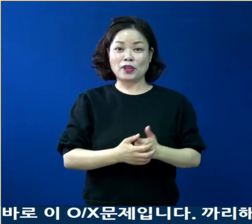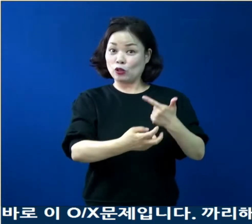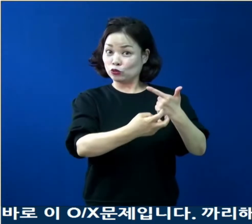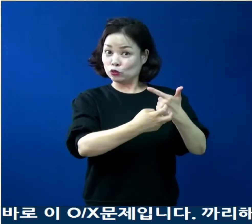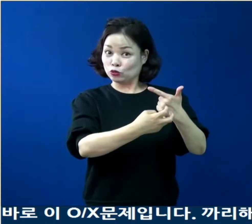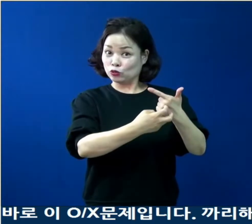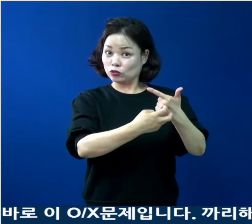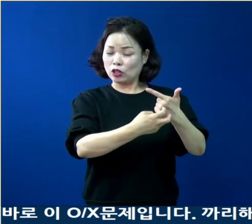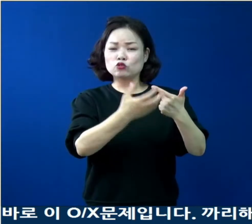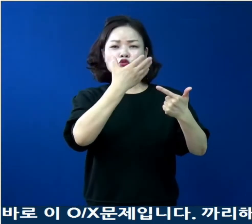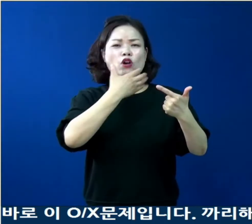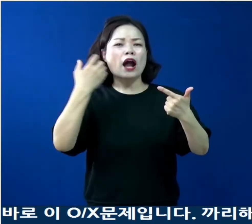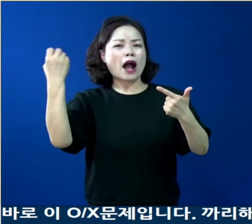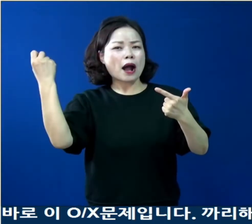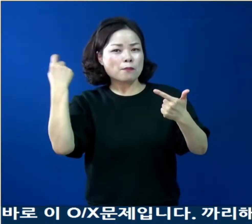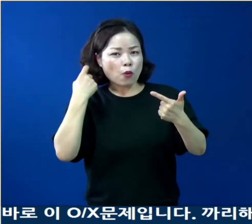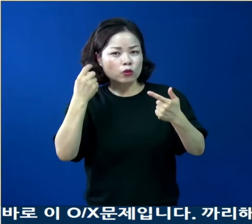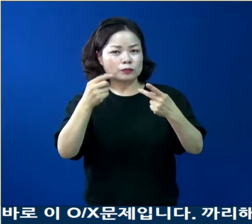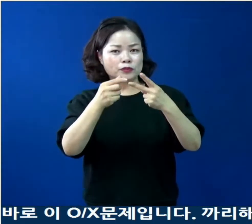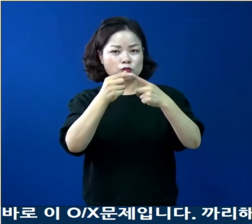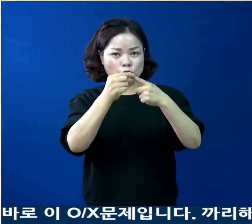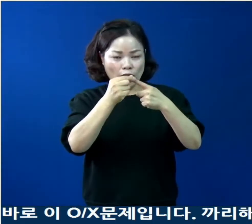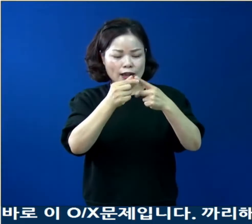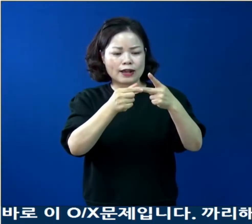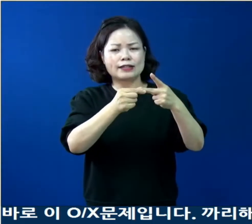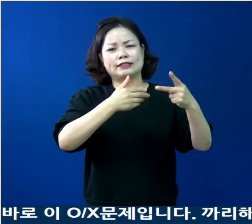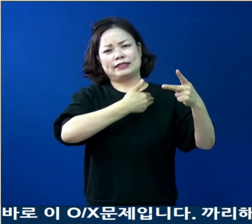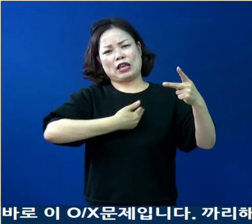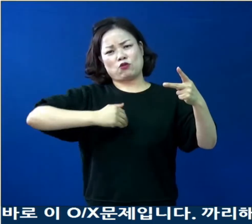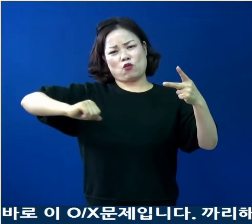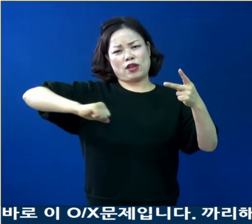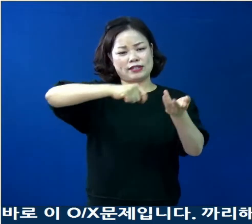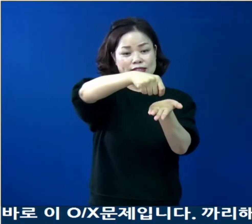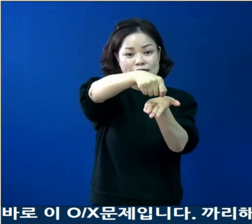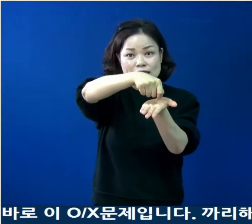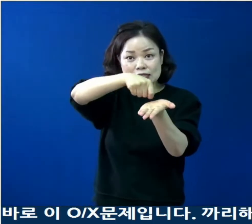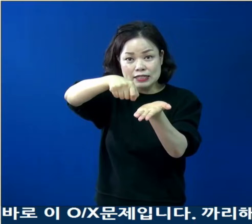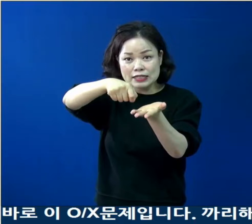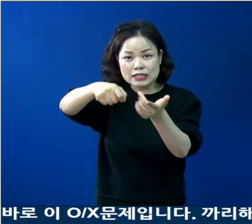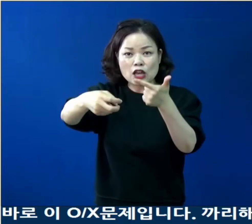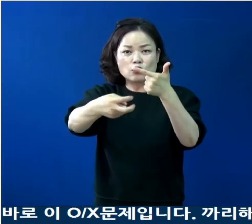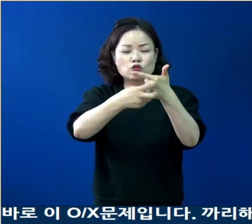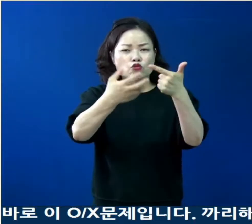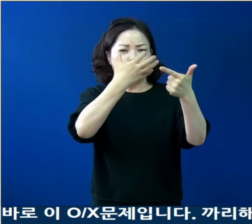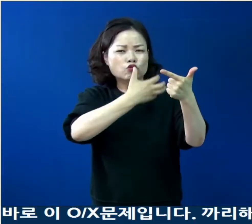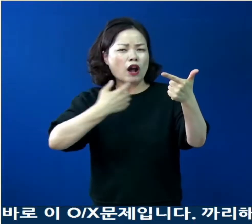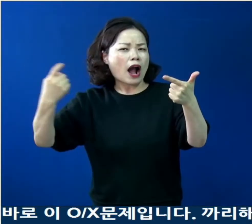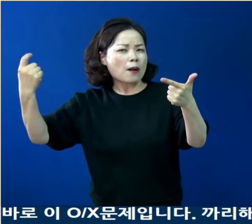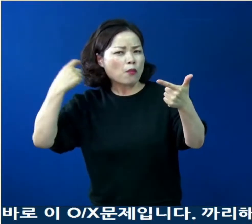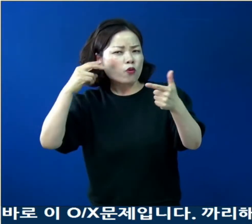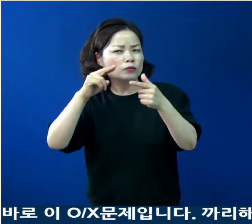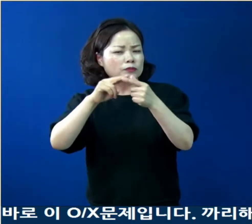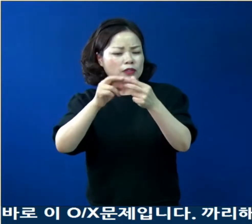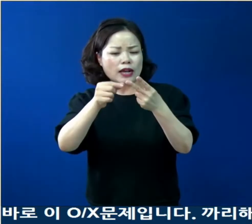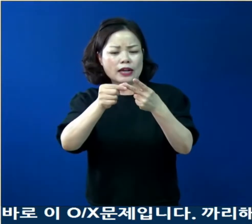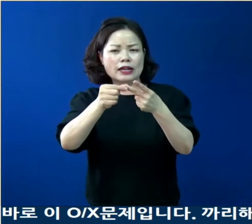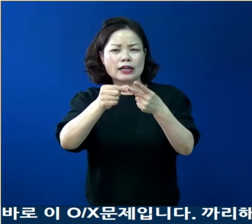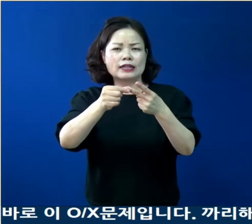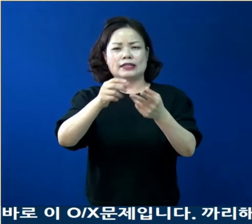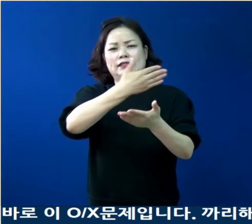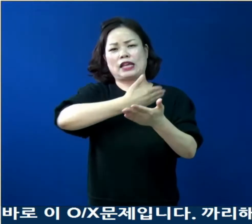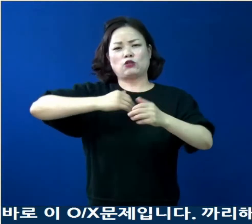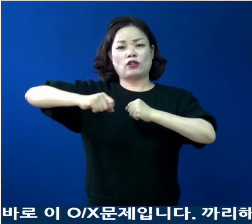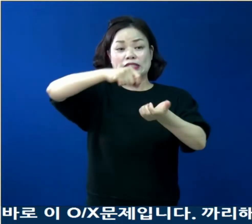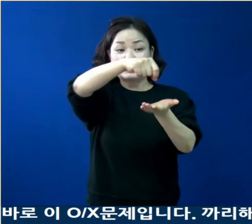누가가 누가복음과 사도행전을 썼죠. 누가복음과 사도행전을 썼다는 이야기가